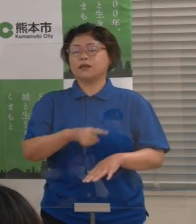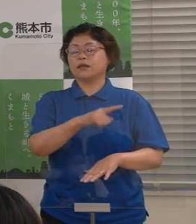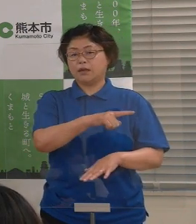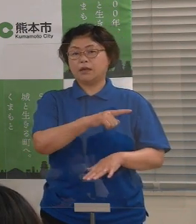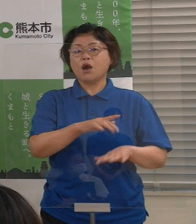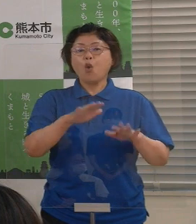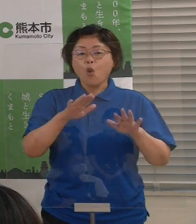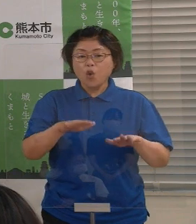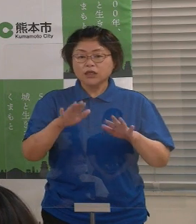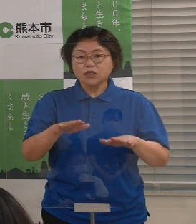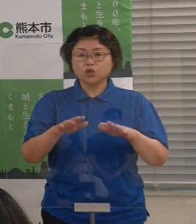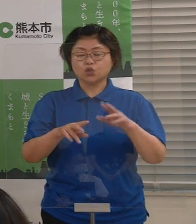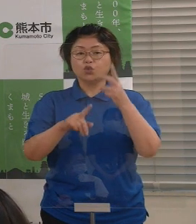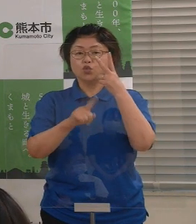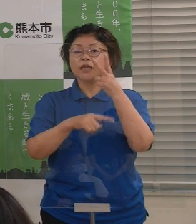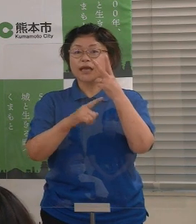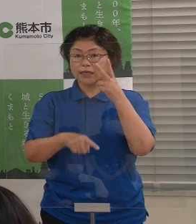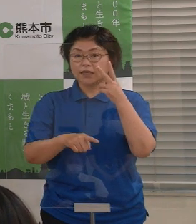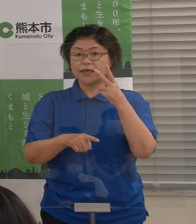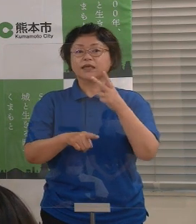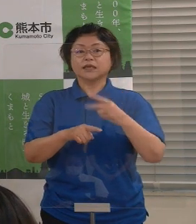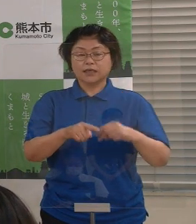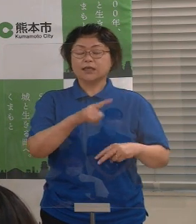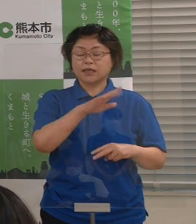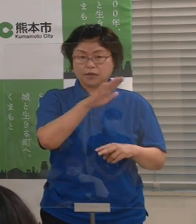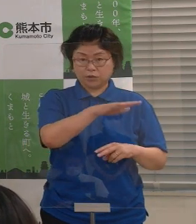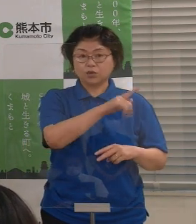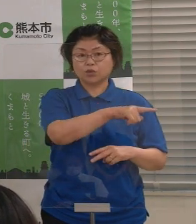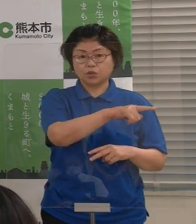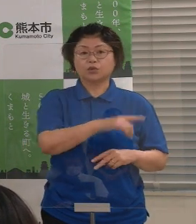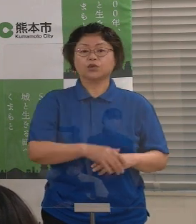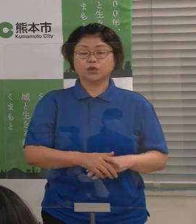90、91例の方、この本日2名の方に関連するの はマイク使って